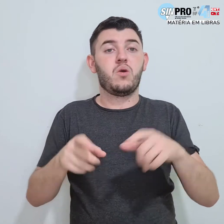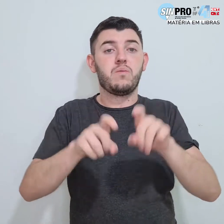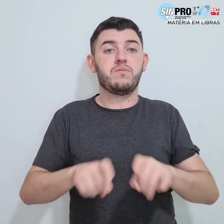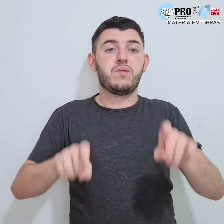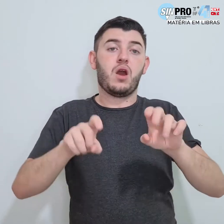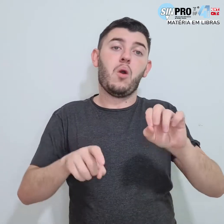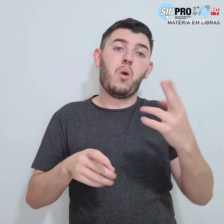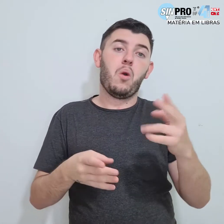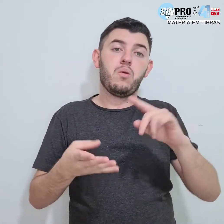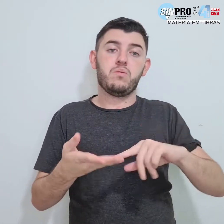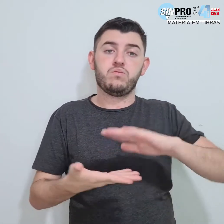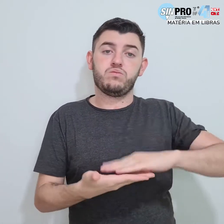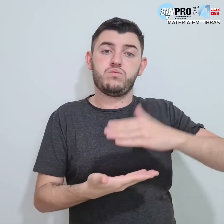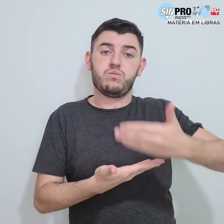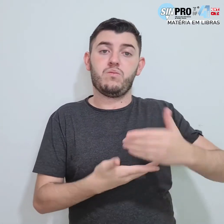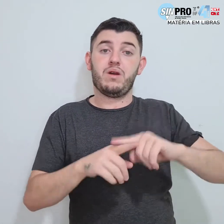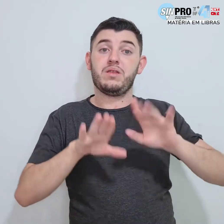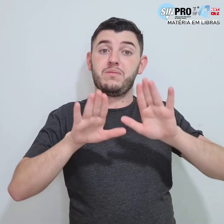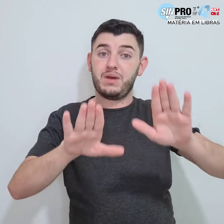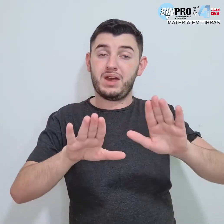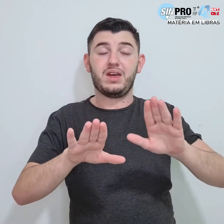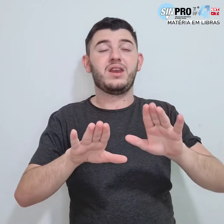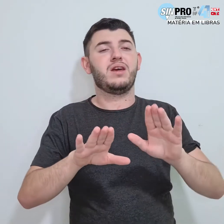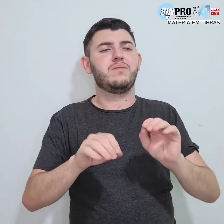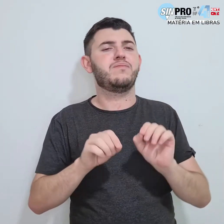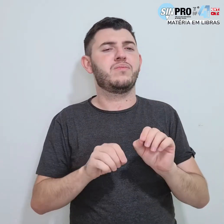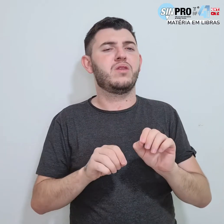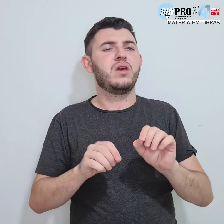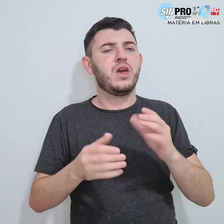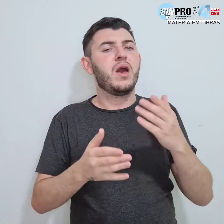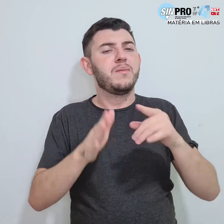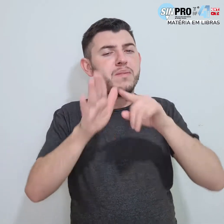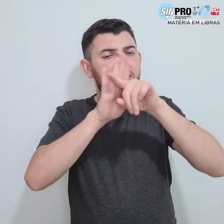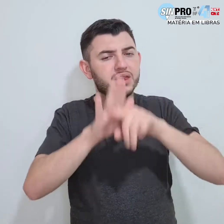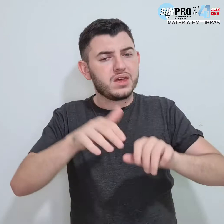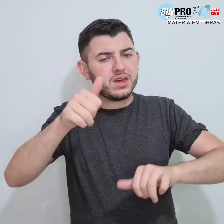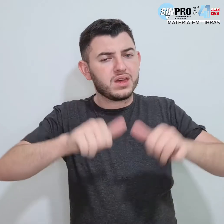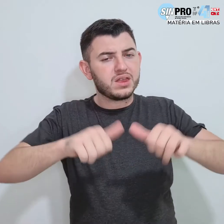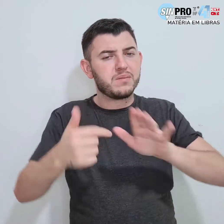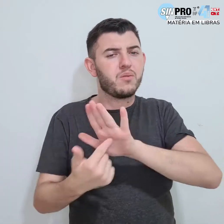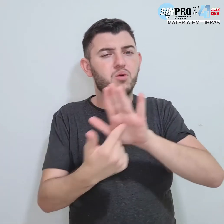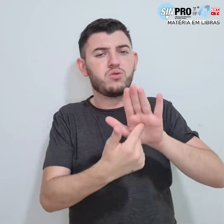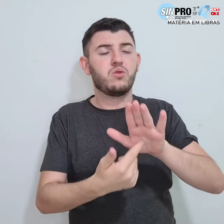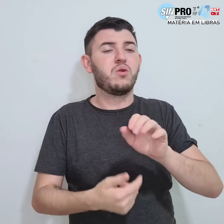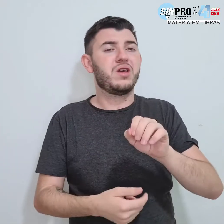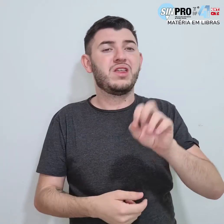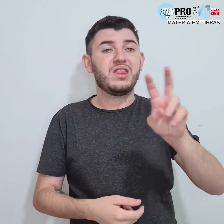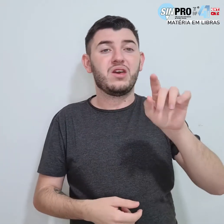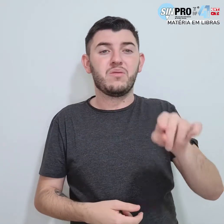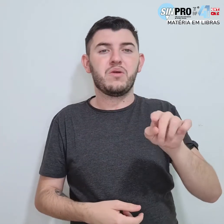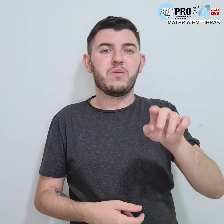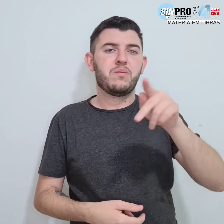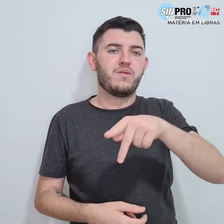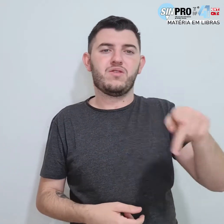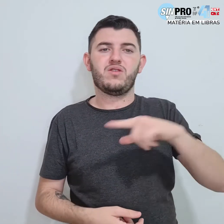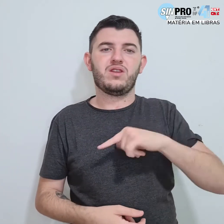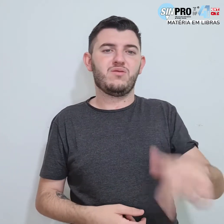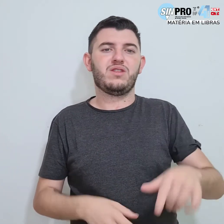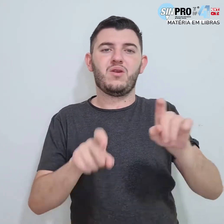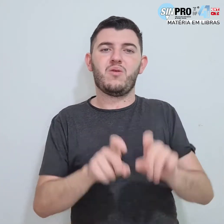mostrou que cerca de 5 mil professores não têm computador, equipamento essencial para o planejamento das aulas